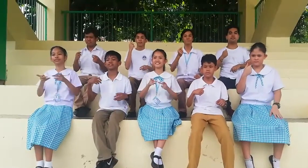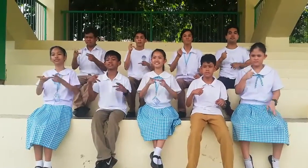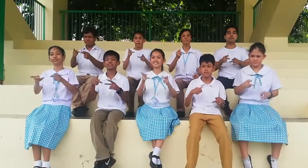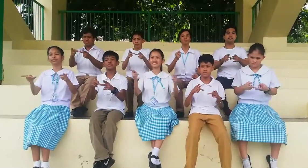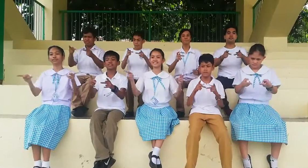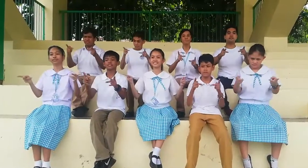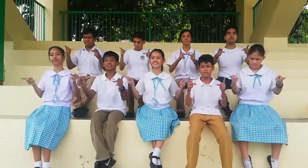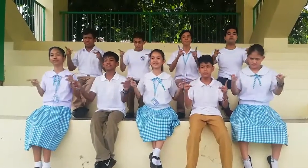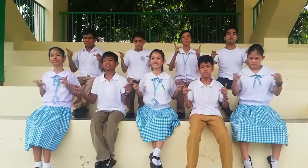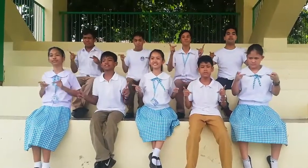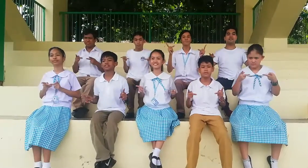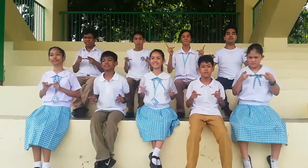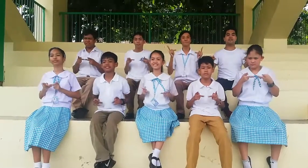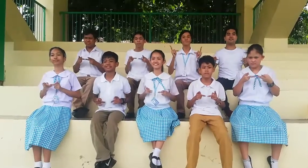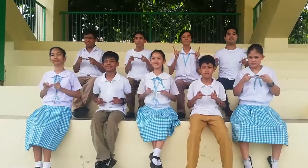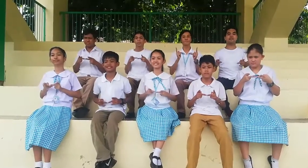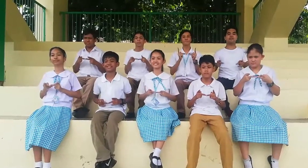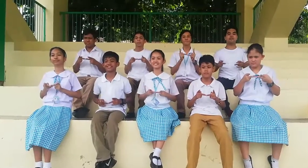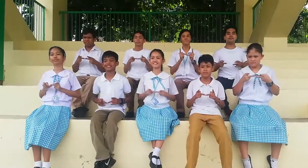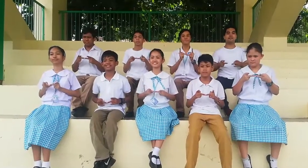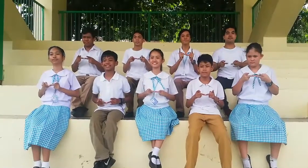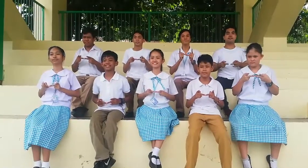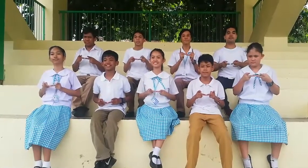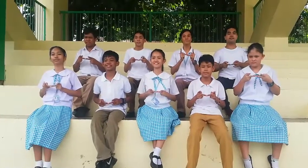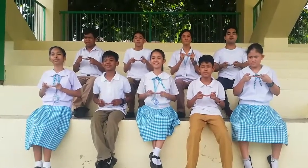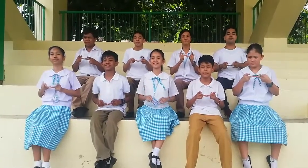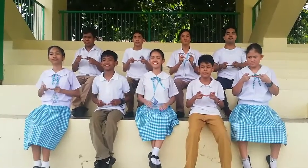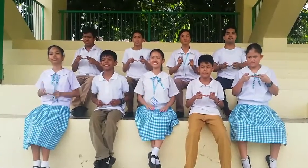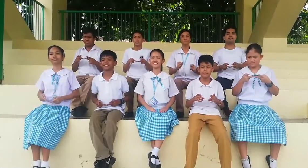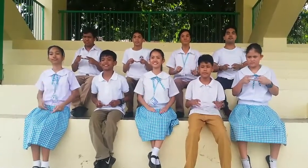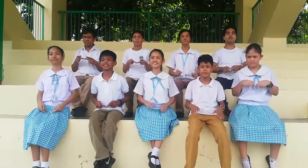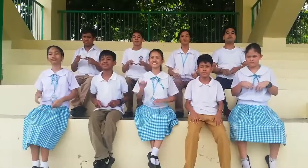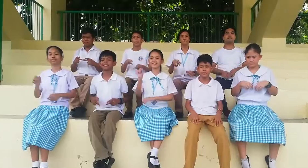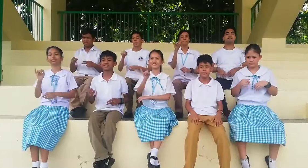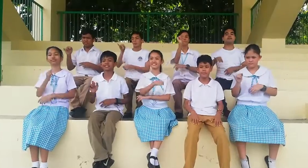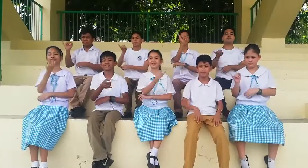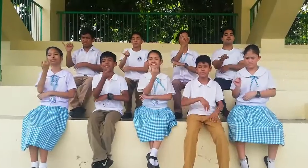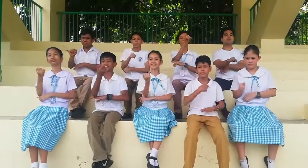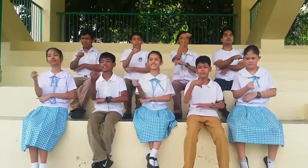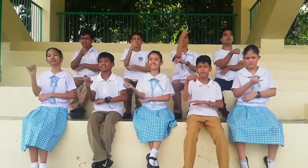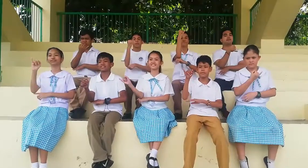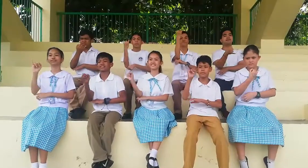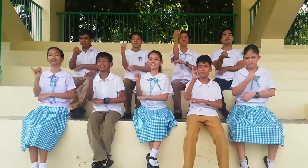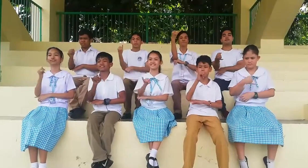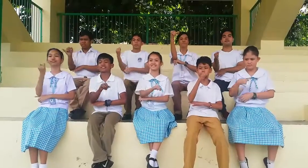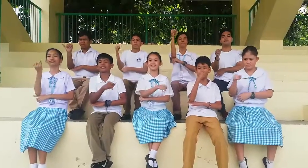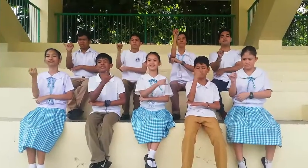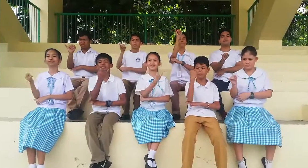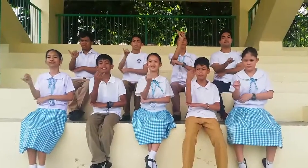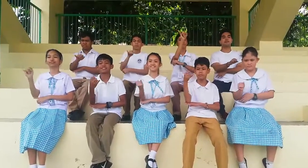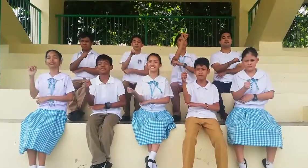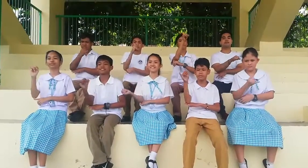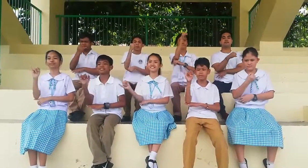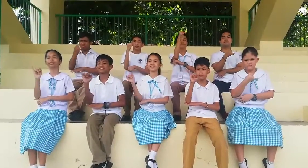kapaligiran Ang imus,